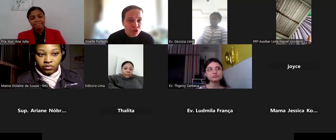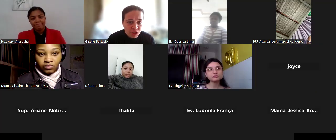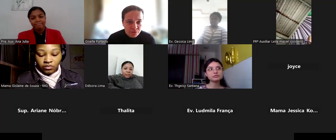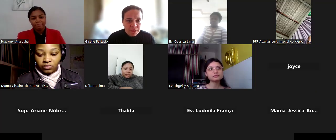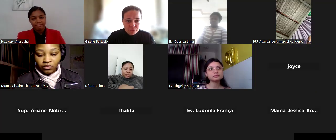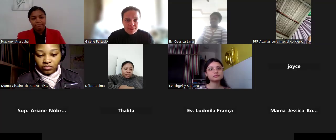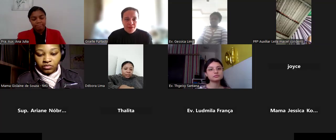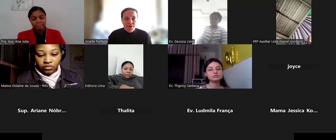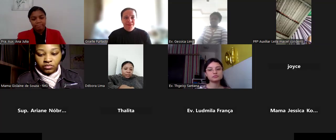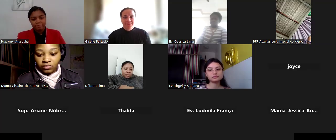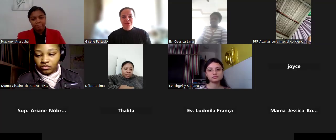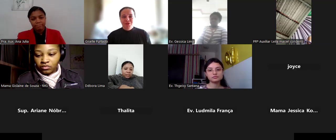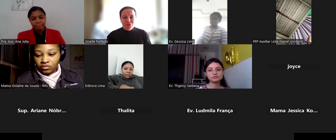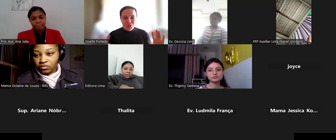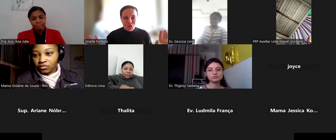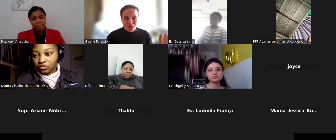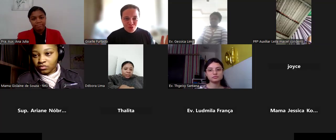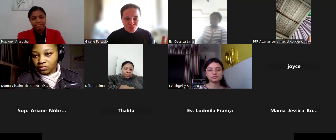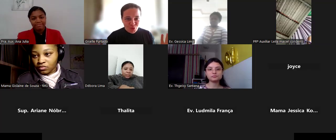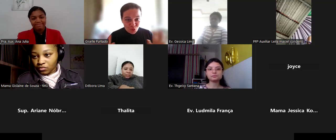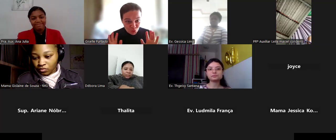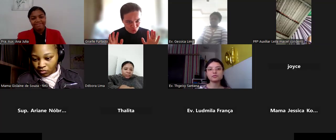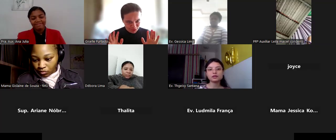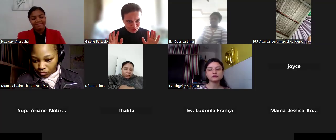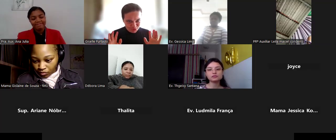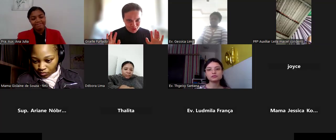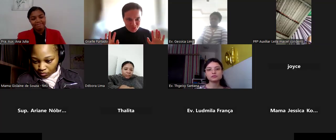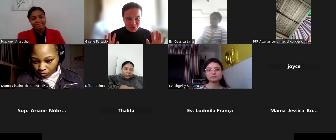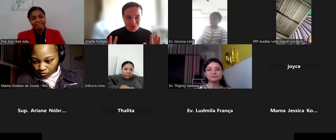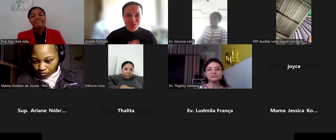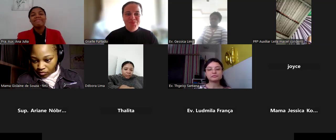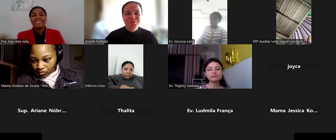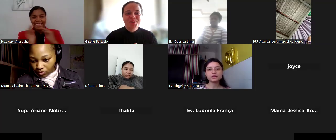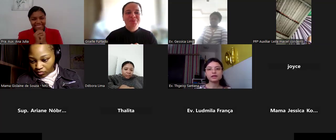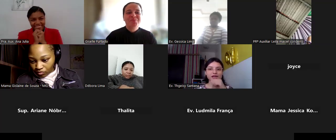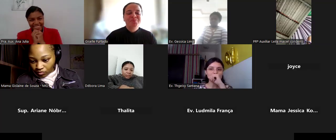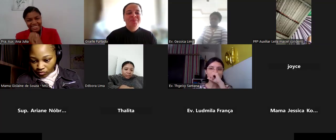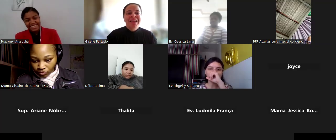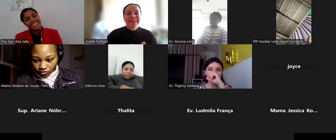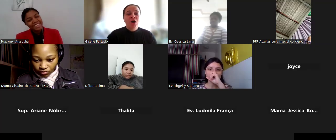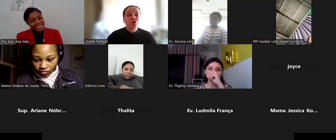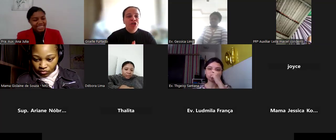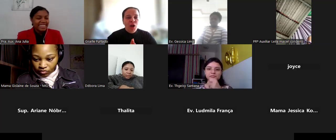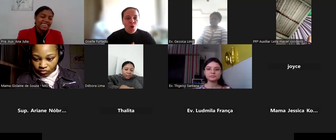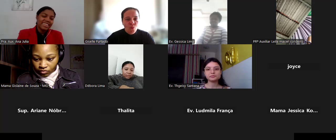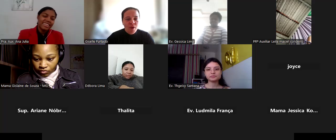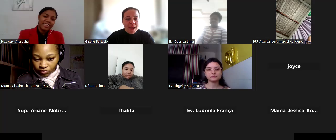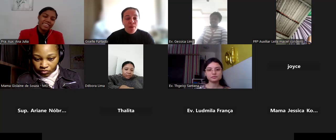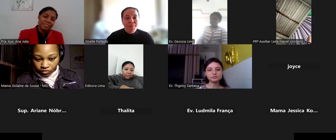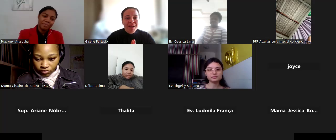chat e perguntar, eu agradeço, tá? Eu não dou conta de muitas coisas assim ao mesmo tempo. Tá, o Shalom é uma